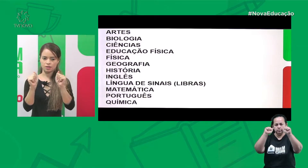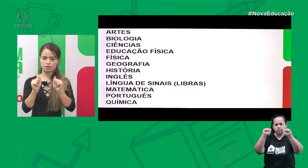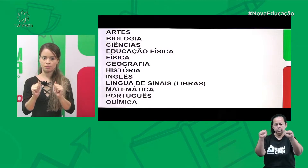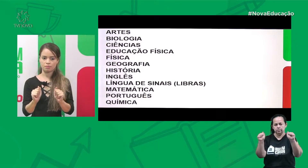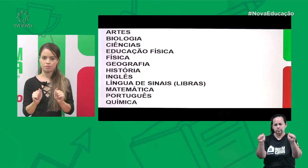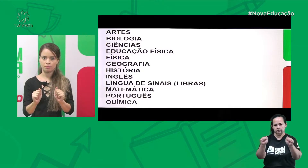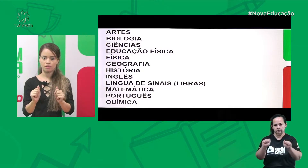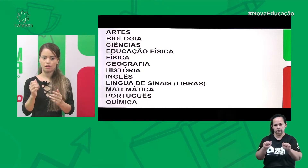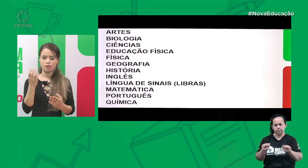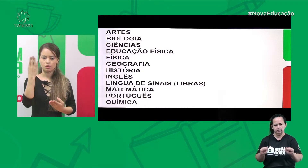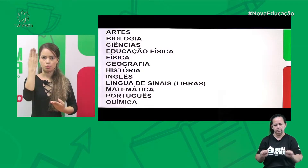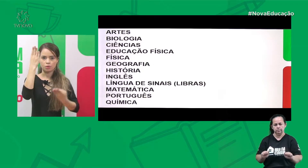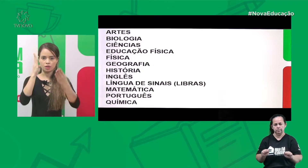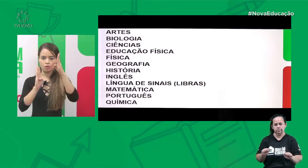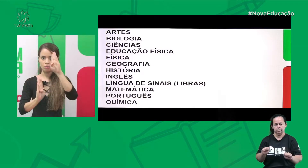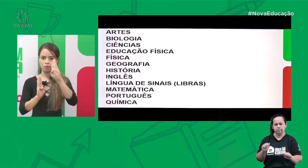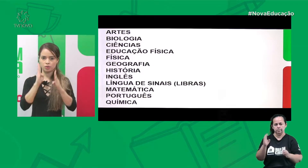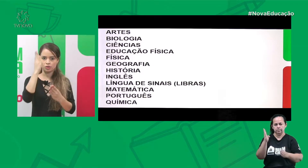Artes,